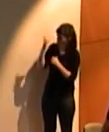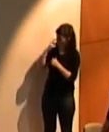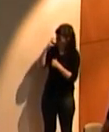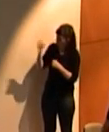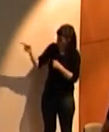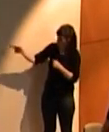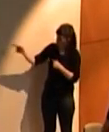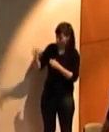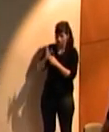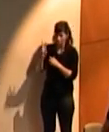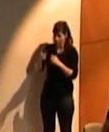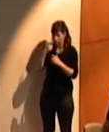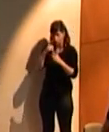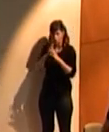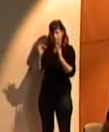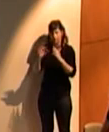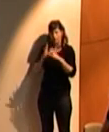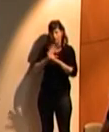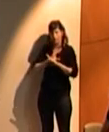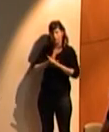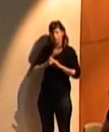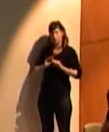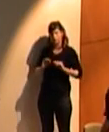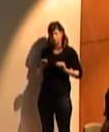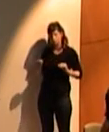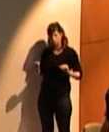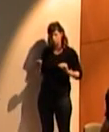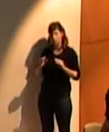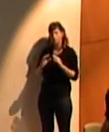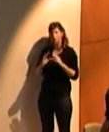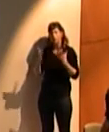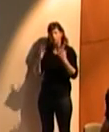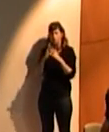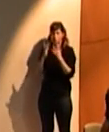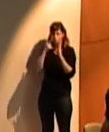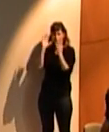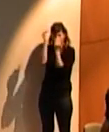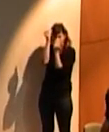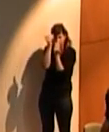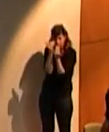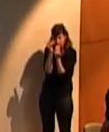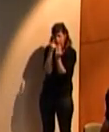qui a des vertus très intéressantes en termes d'apaisement, de recueil, de repli, de ressourcement, comme son nom l'indique.